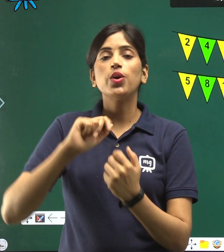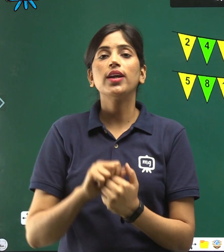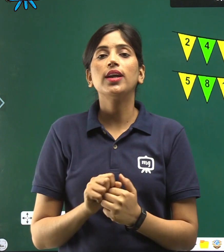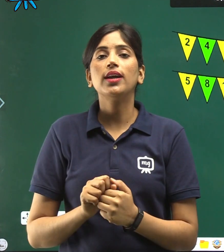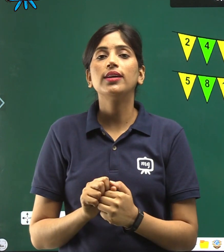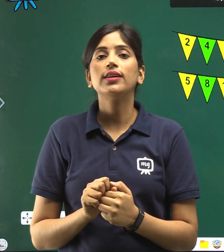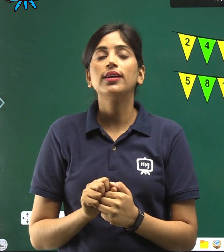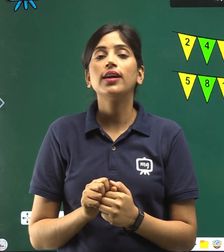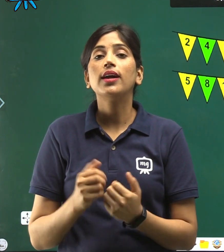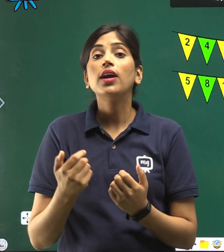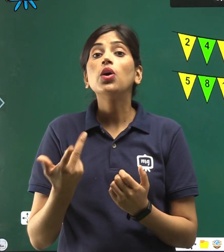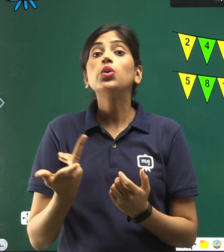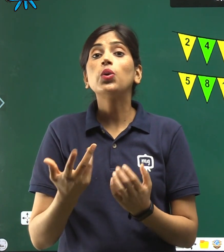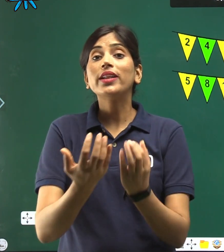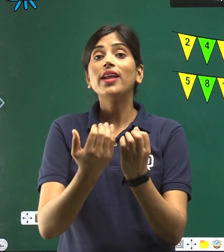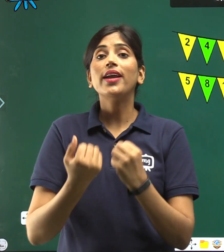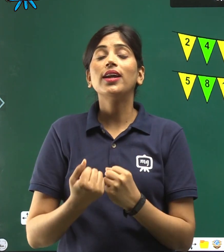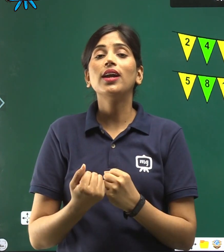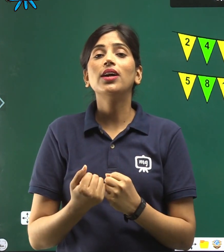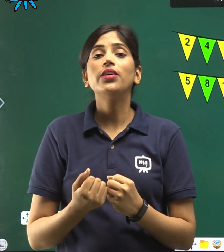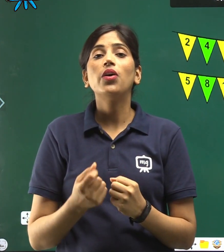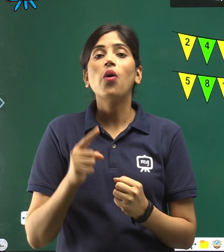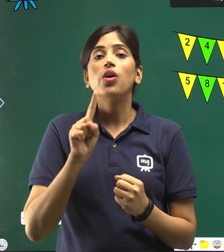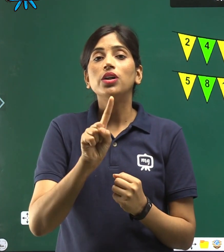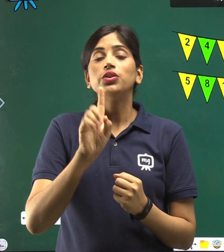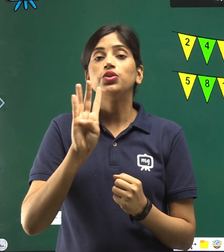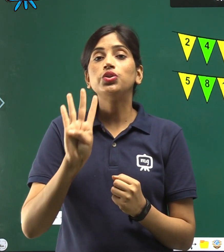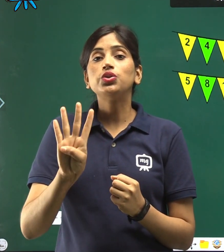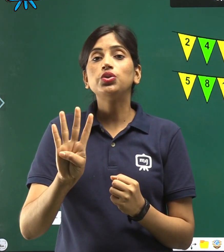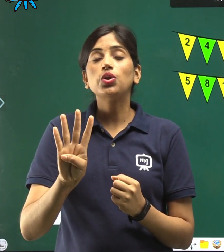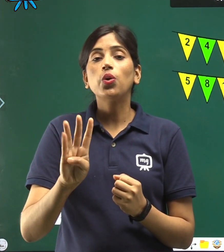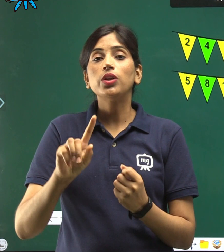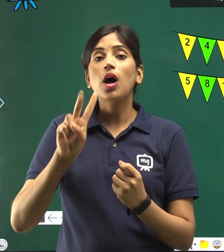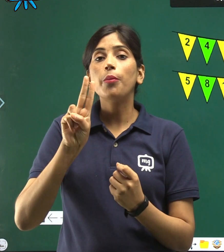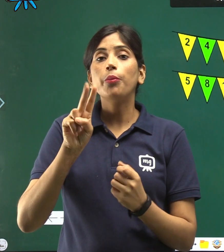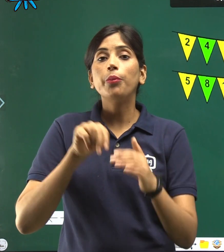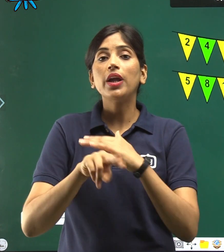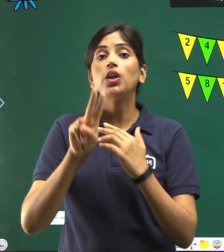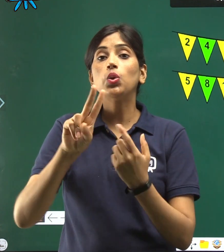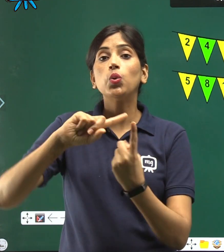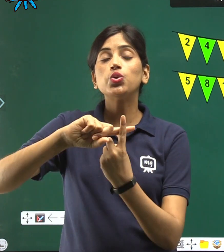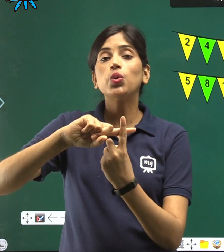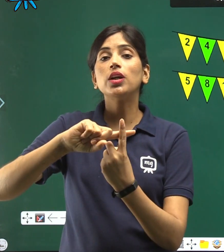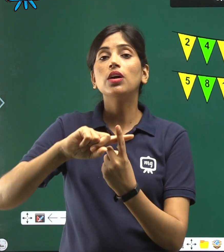जोड़ेंगे तो कितने आएंगे? 14 में 2 जोड़े तो